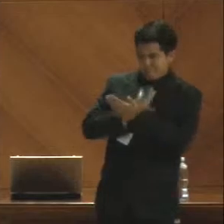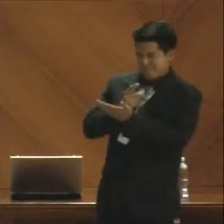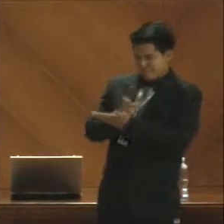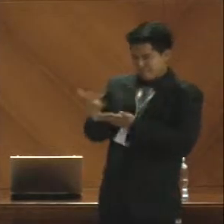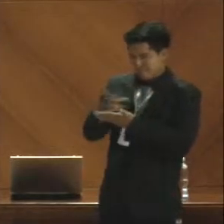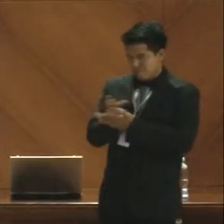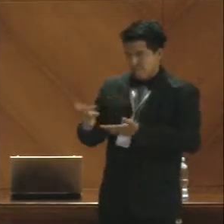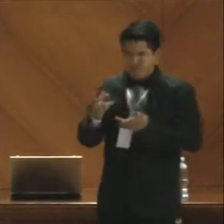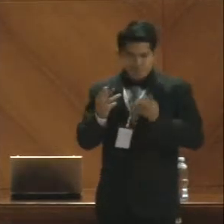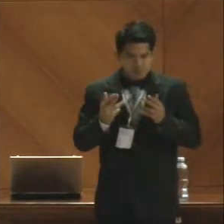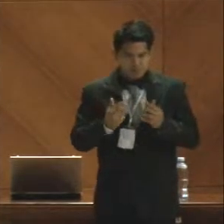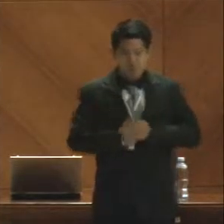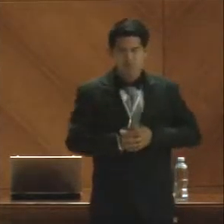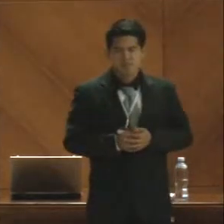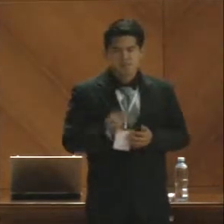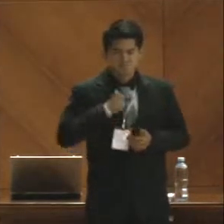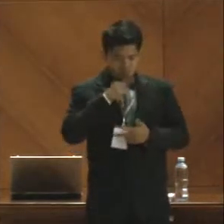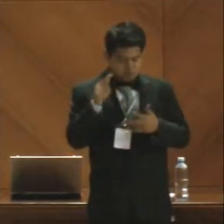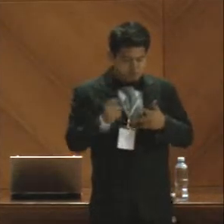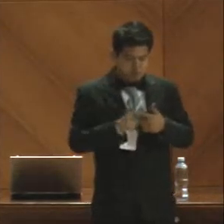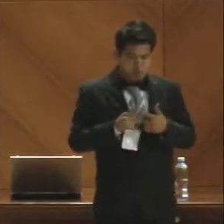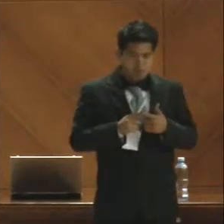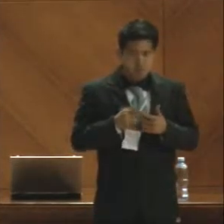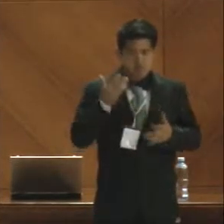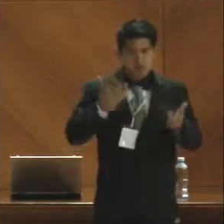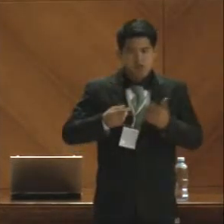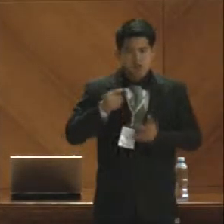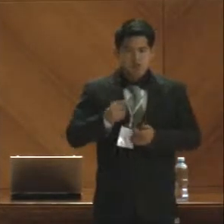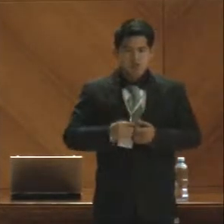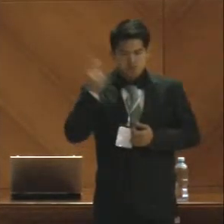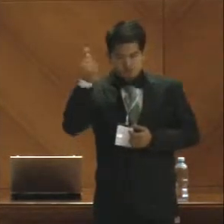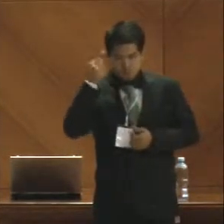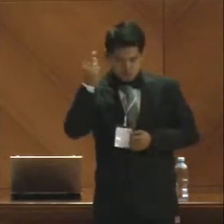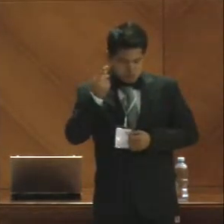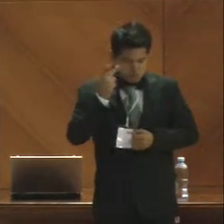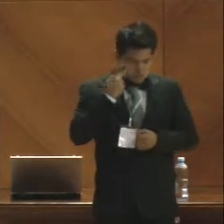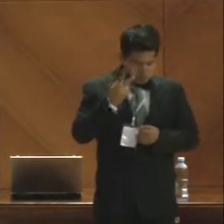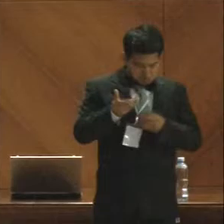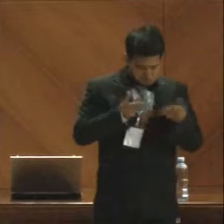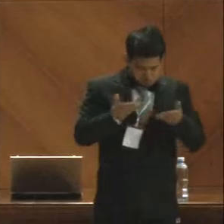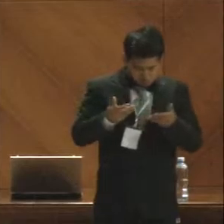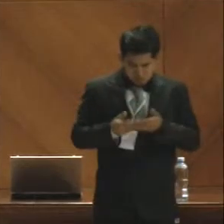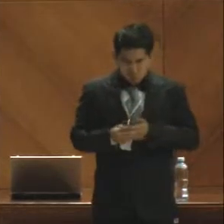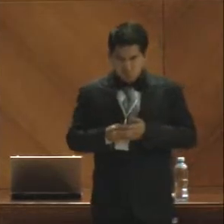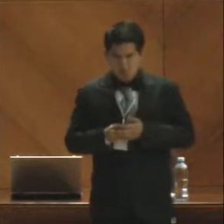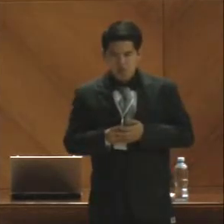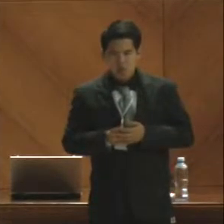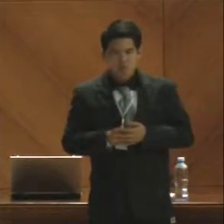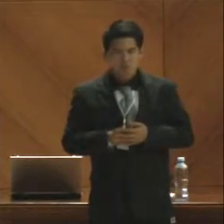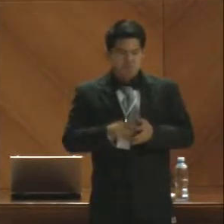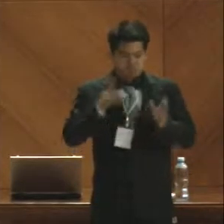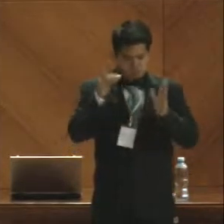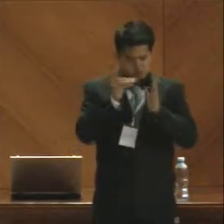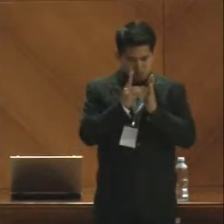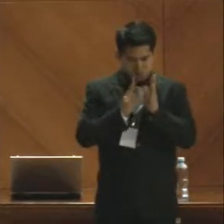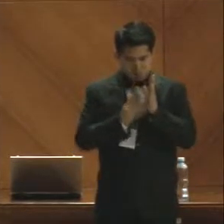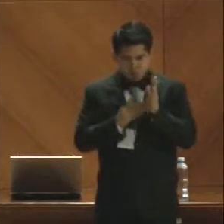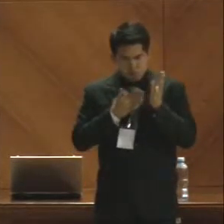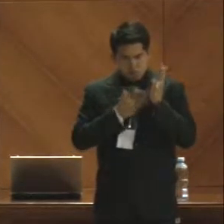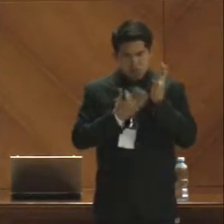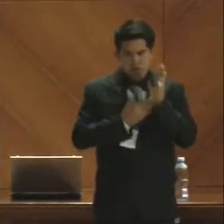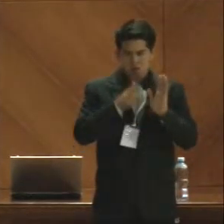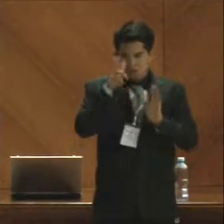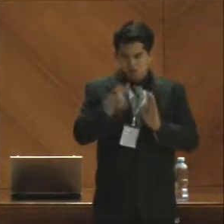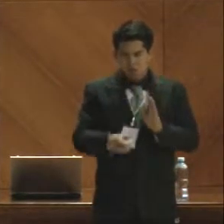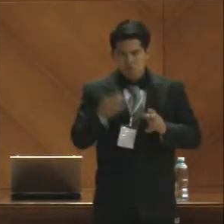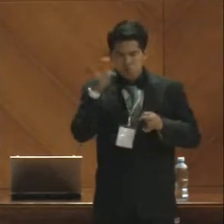Dos, probablemente los sistemas públicos manejan los datos personales de los usuarios, de las personas, de los ciudadanos. Y nosotros queremos saber